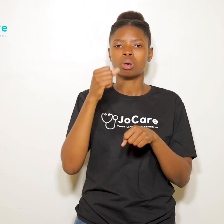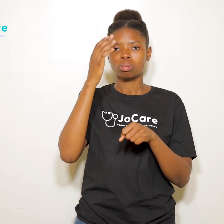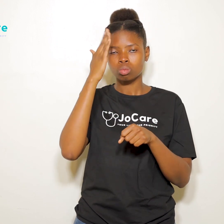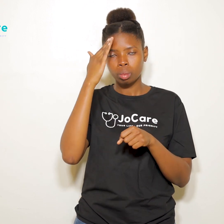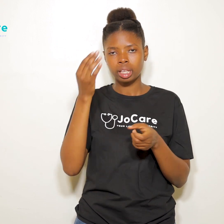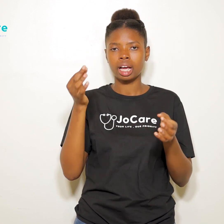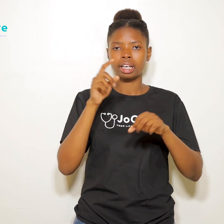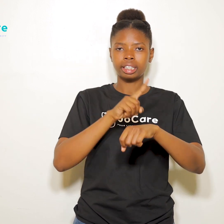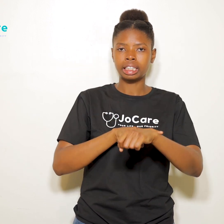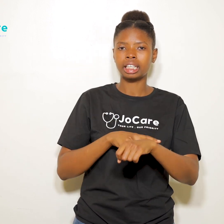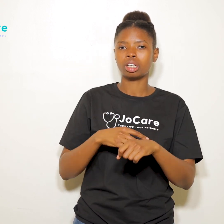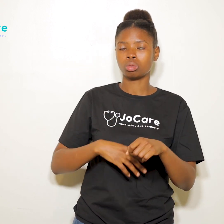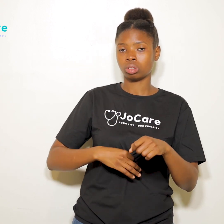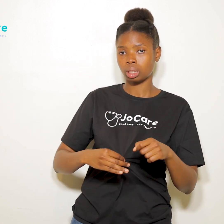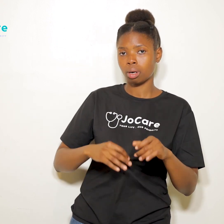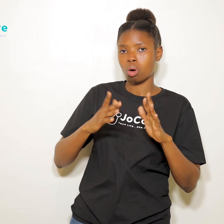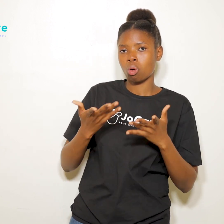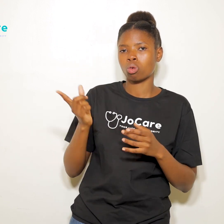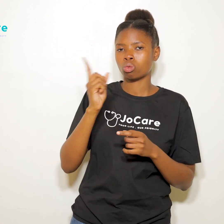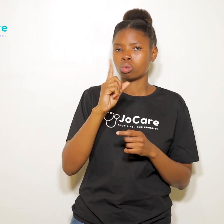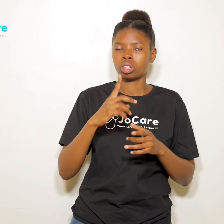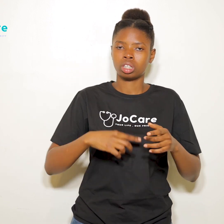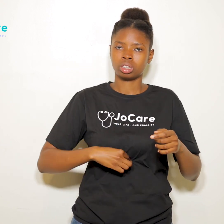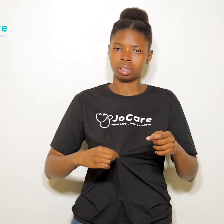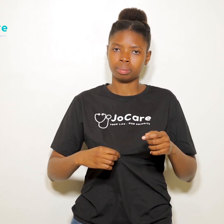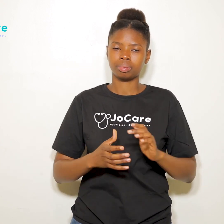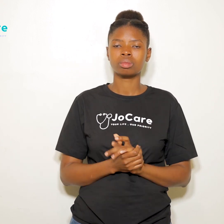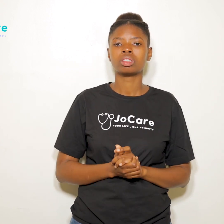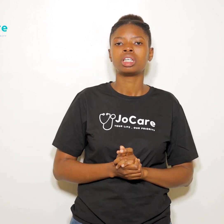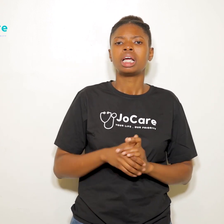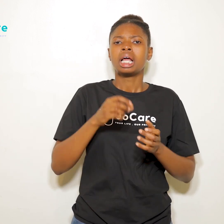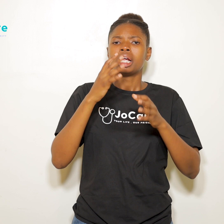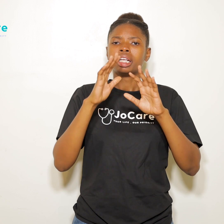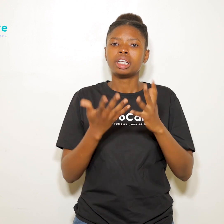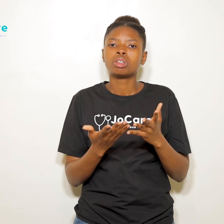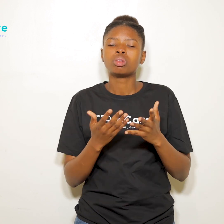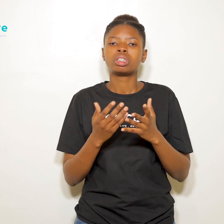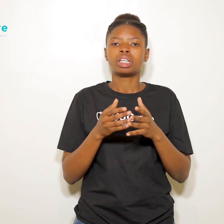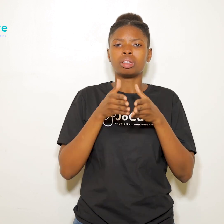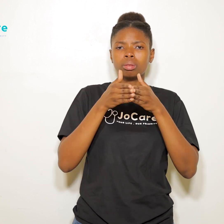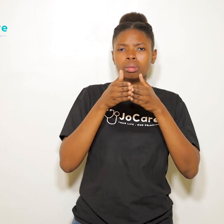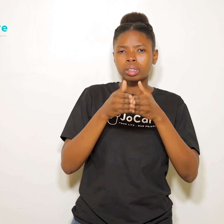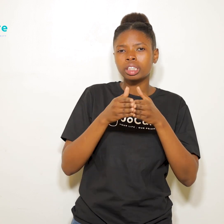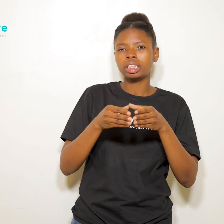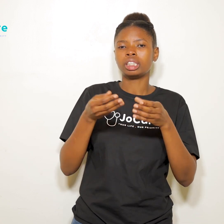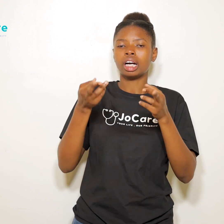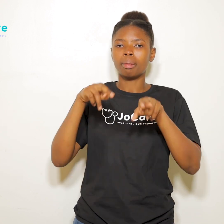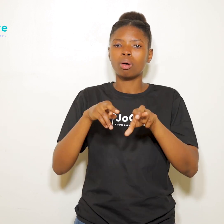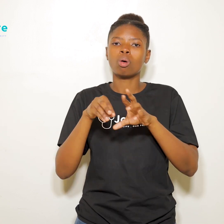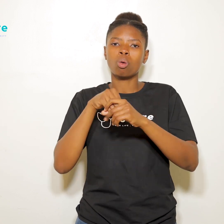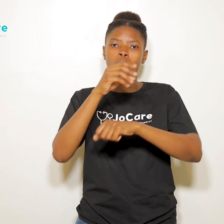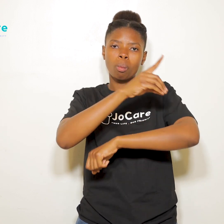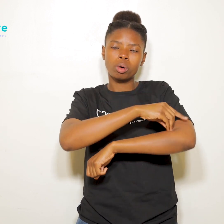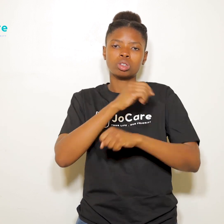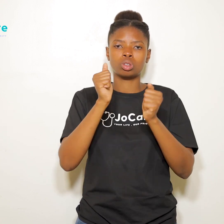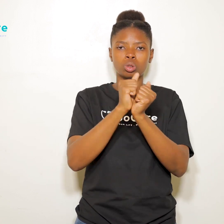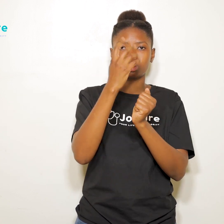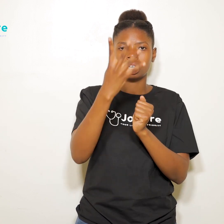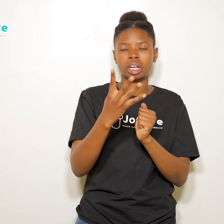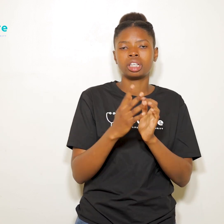hari ibintu bidasobanutse. Ni gute ku munsi wa 14 ariho imibonano mpuzabitsina yazajya niba dushaka kuyikora kugira ngo dusame, cyangwa se twayinda kugira